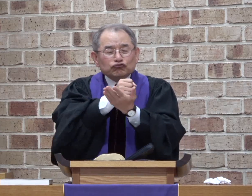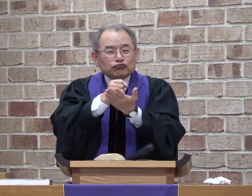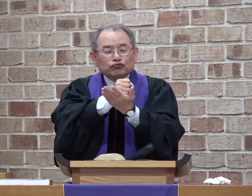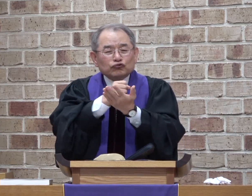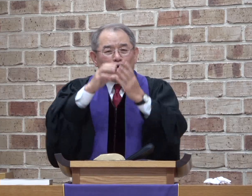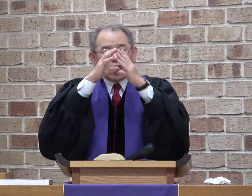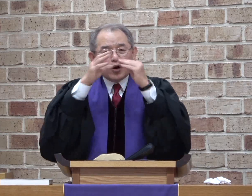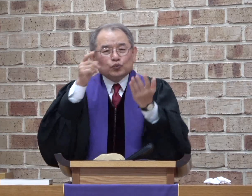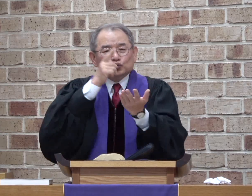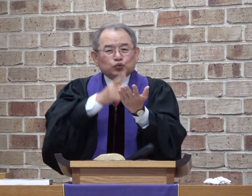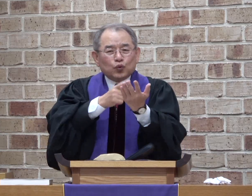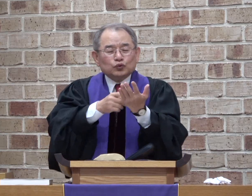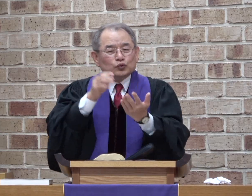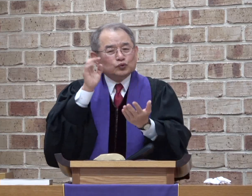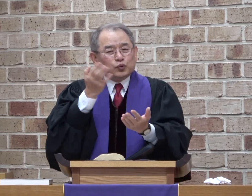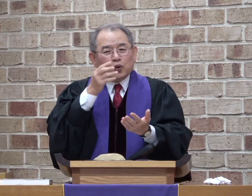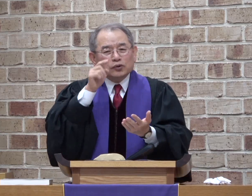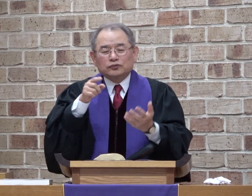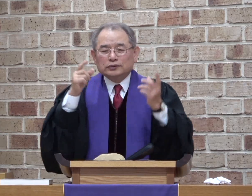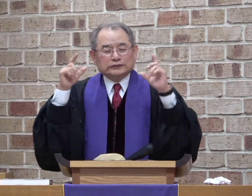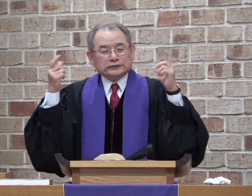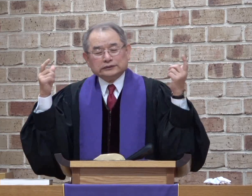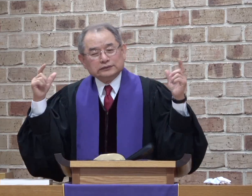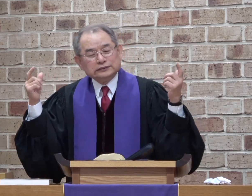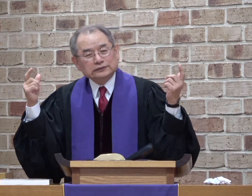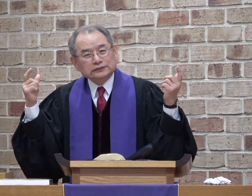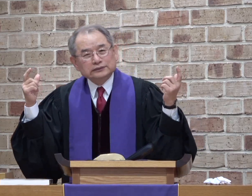우연히 총리가 된 것이 아닙니다.